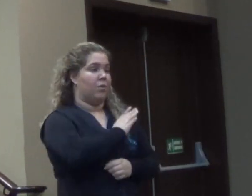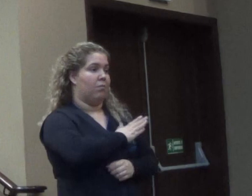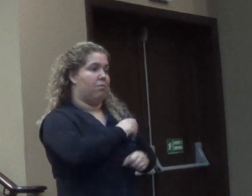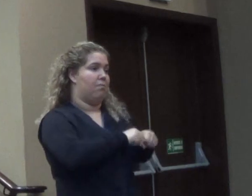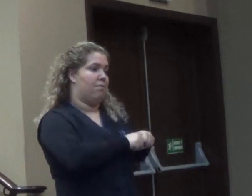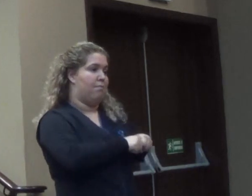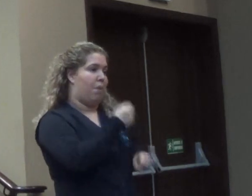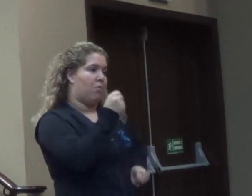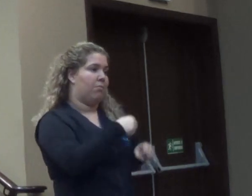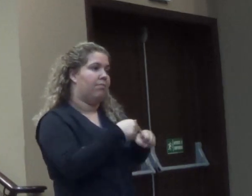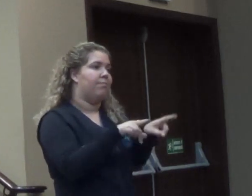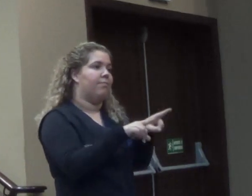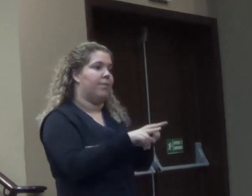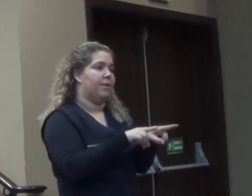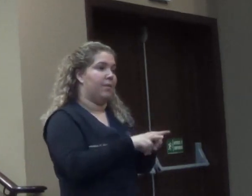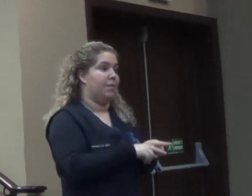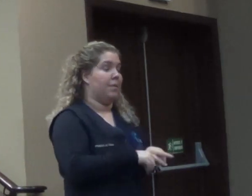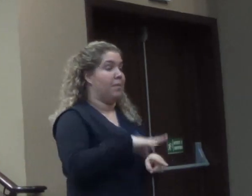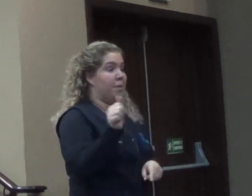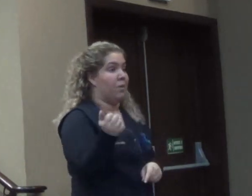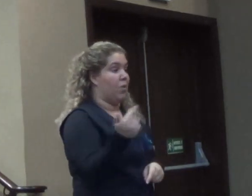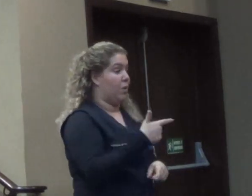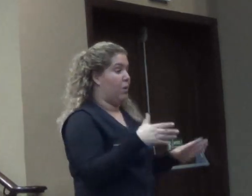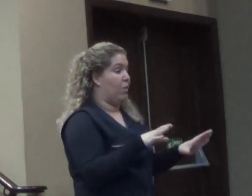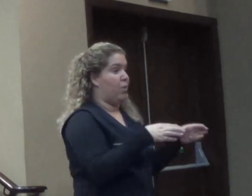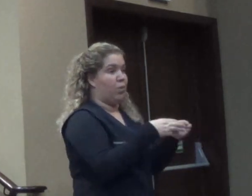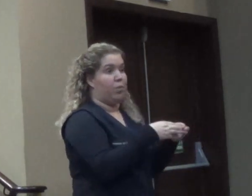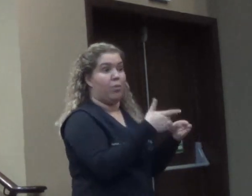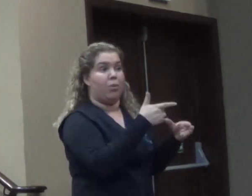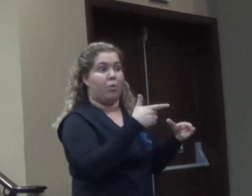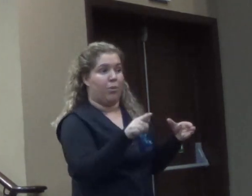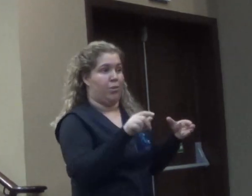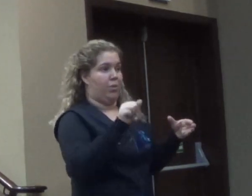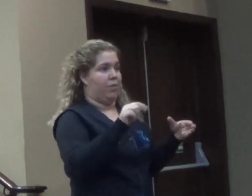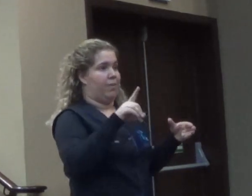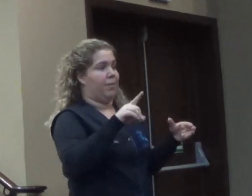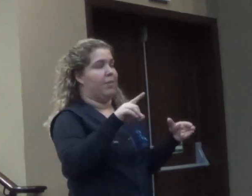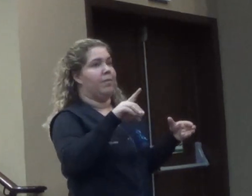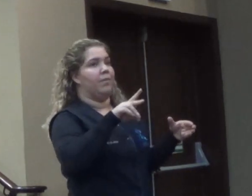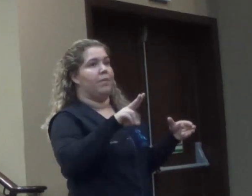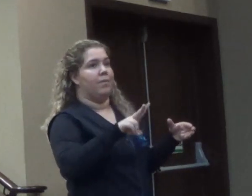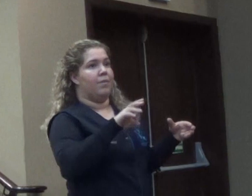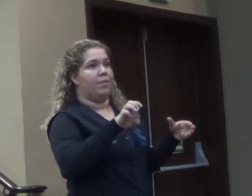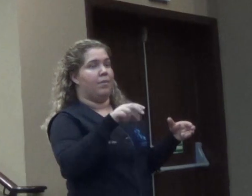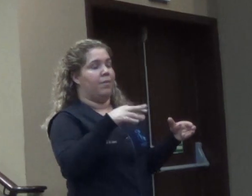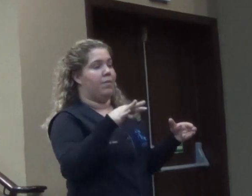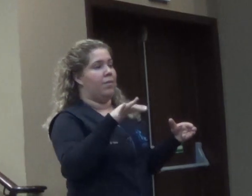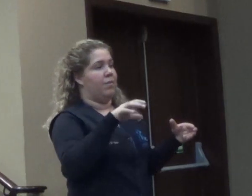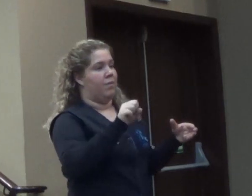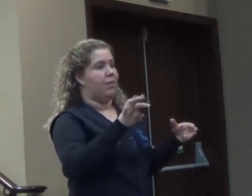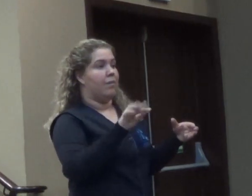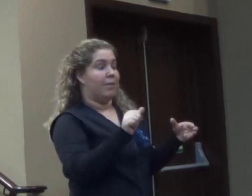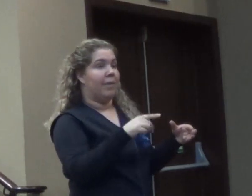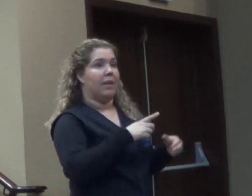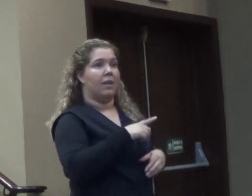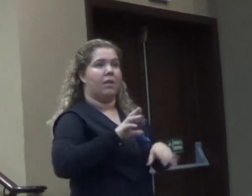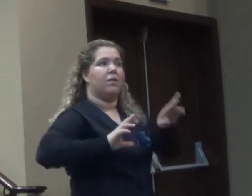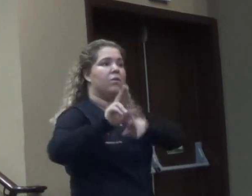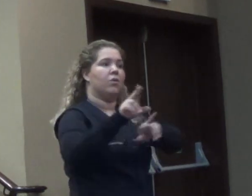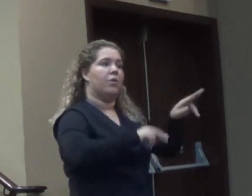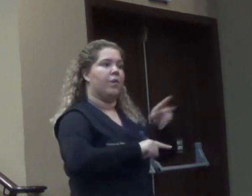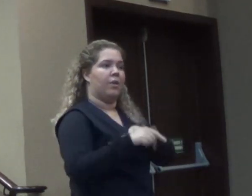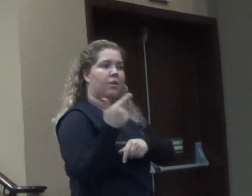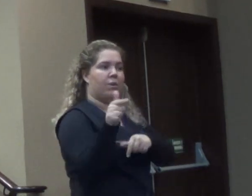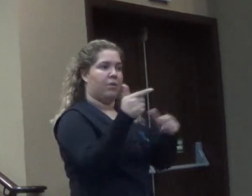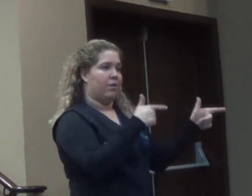isso não pode ser explicado só porque eles não comem carne. Porque tem uma porção de coisas que uns fazem diferentes dos outros. Por